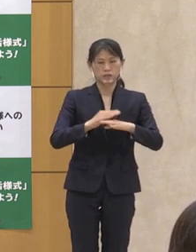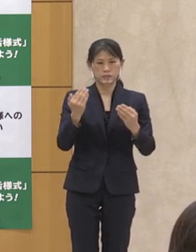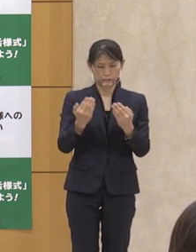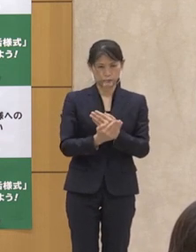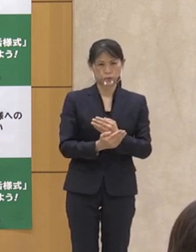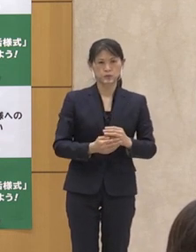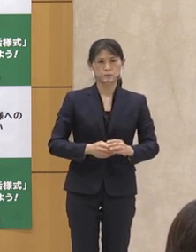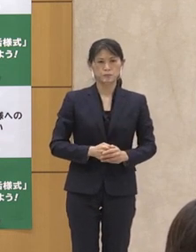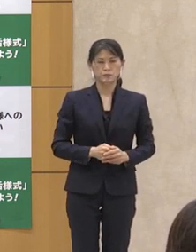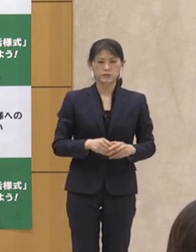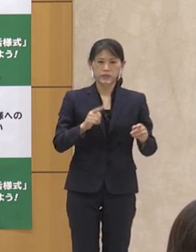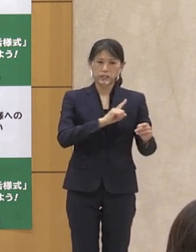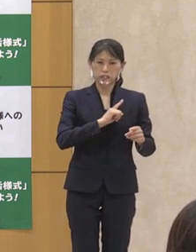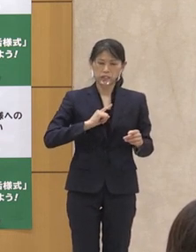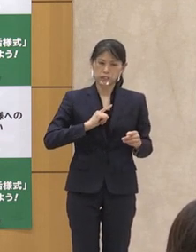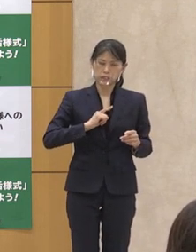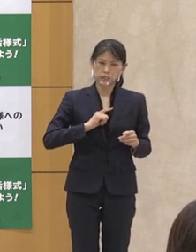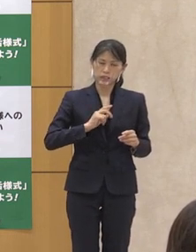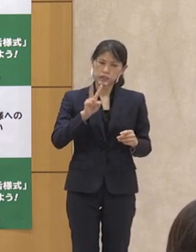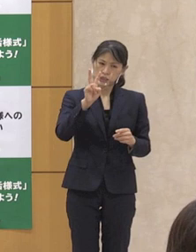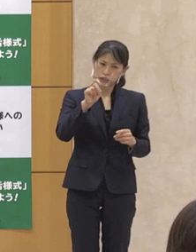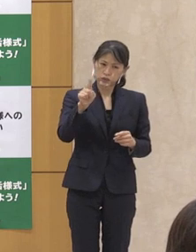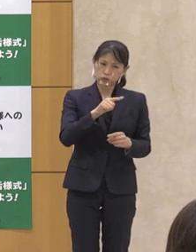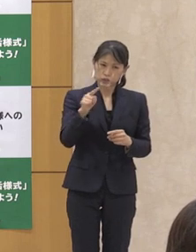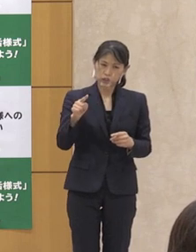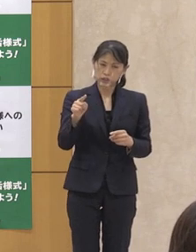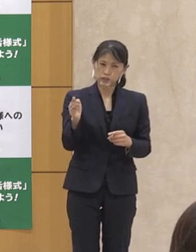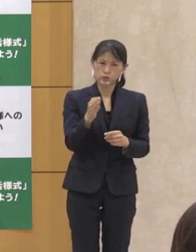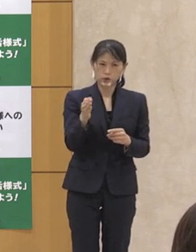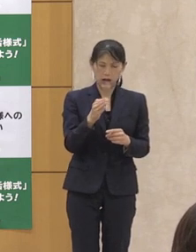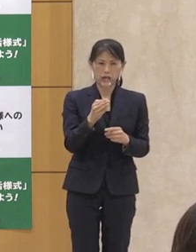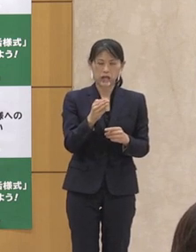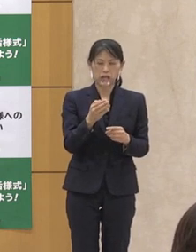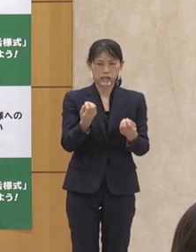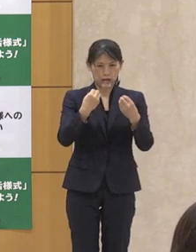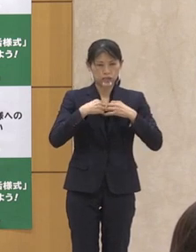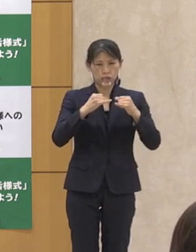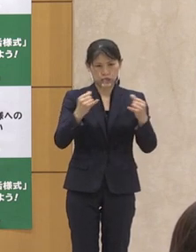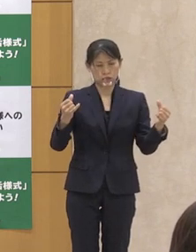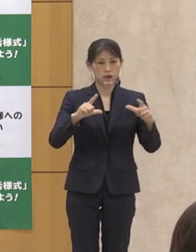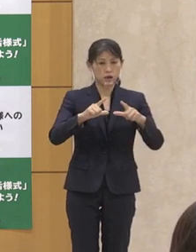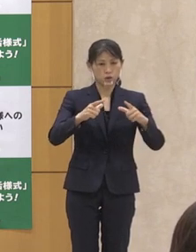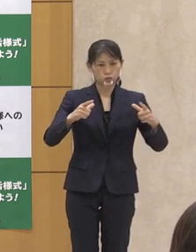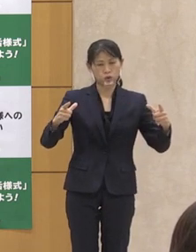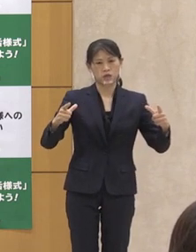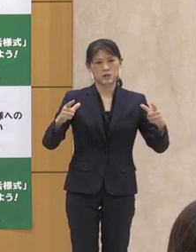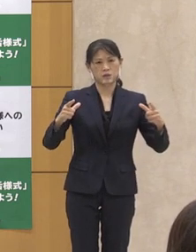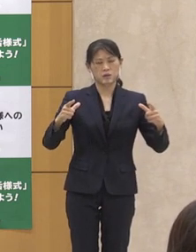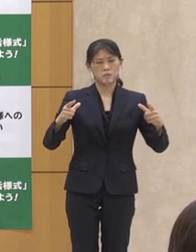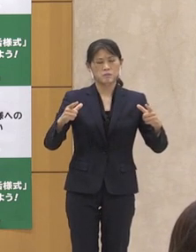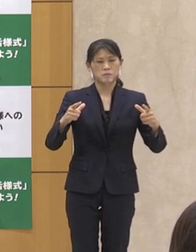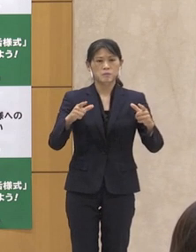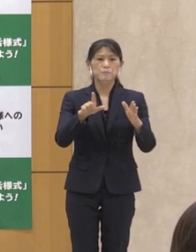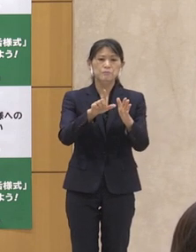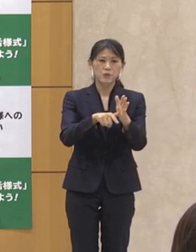日平均20人以上、250人でありますと1日35人以上ということ